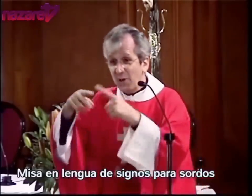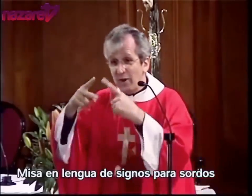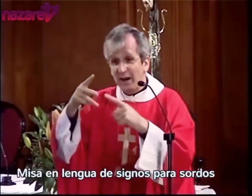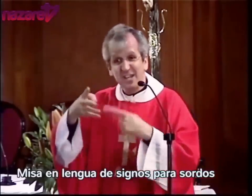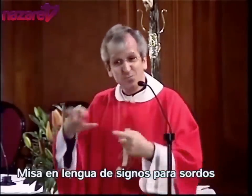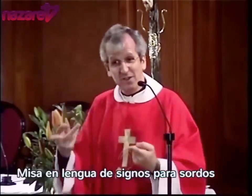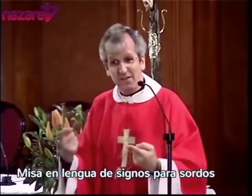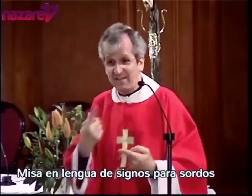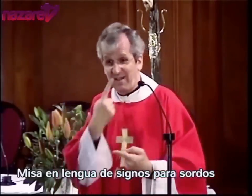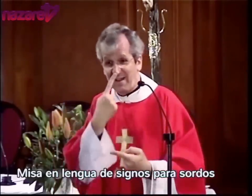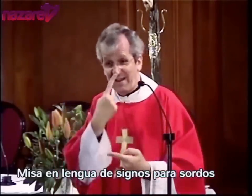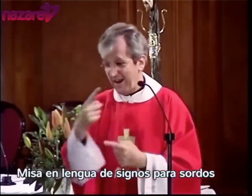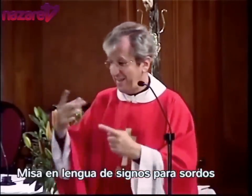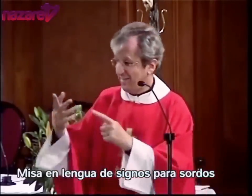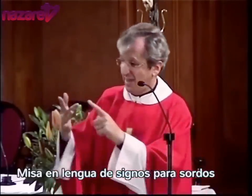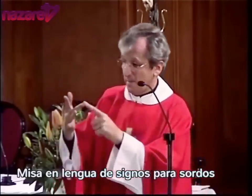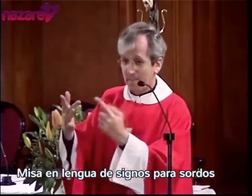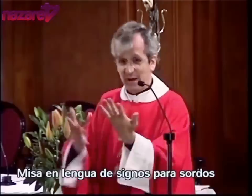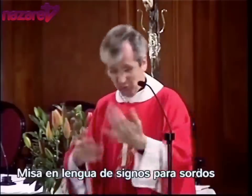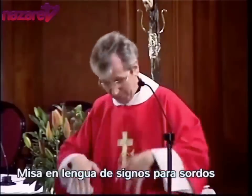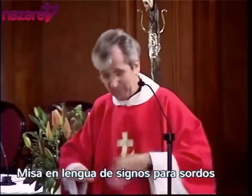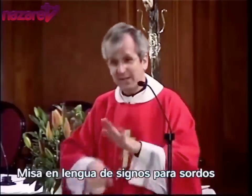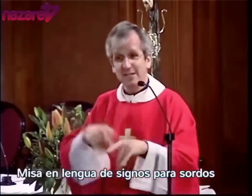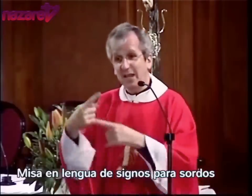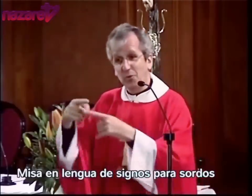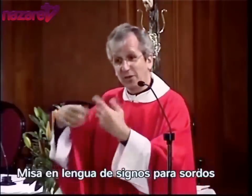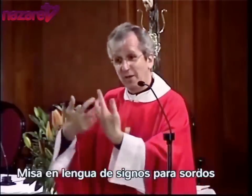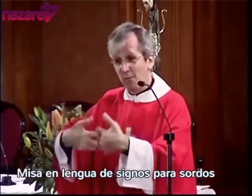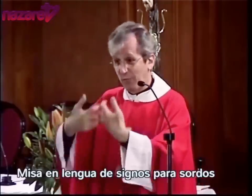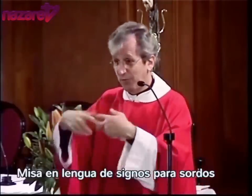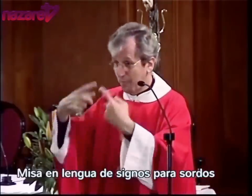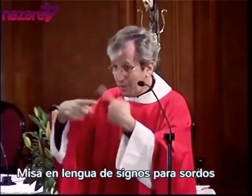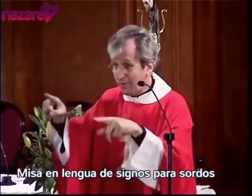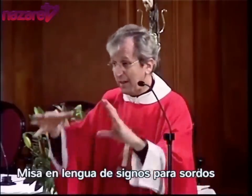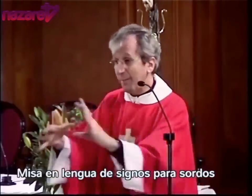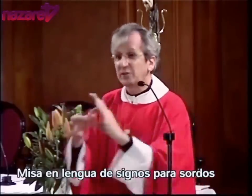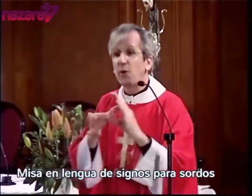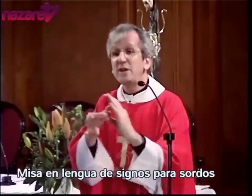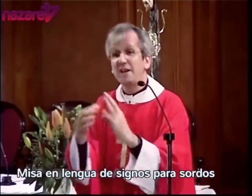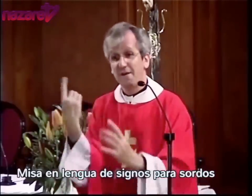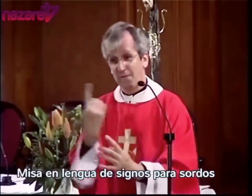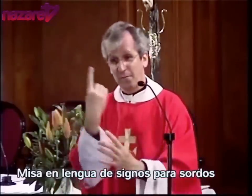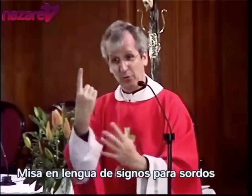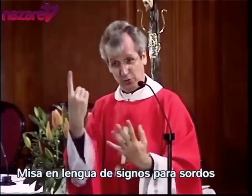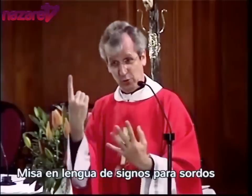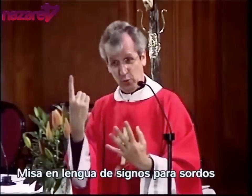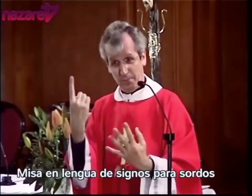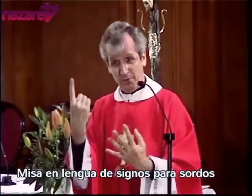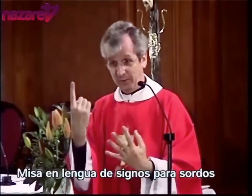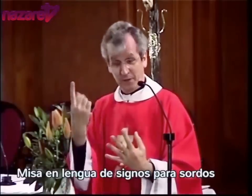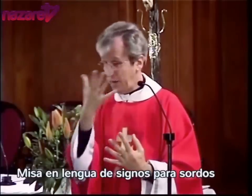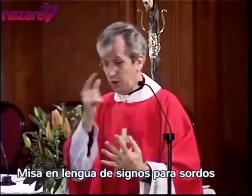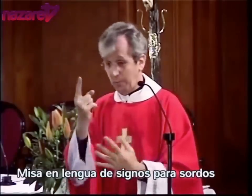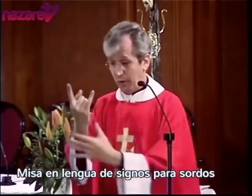y cada una es muy diferente, nariz, manos, pies, cada uno tiene una función muy diferente, pero está unida formando un solo